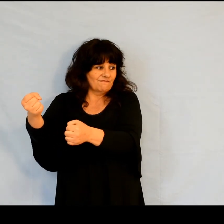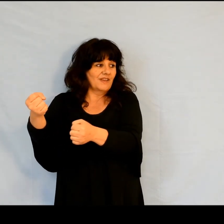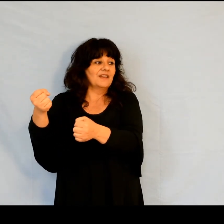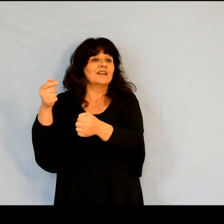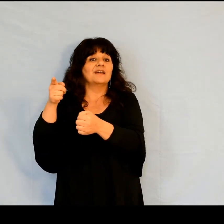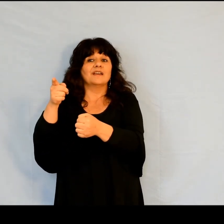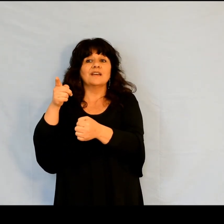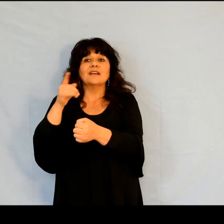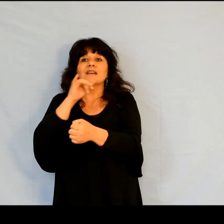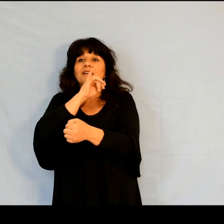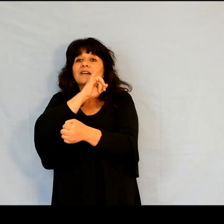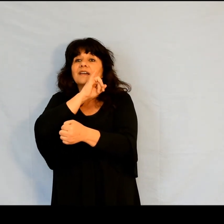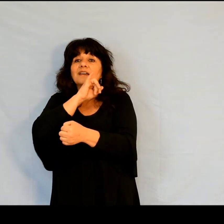le bord de la mer.